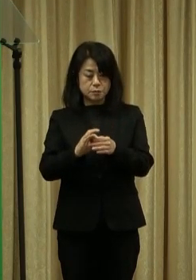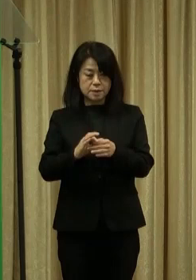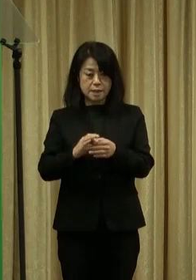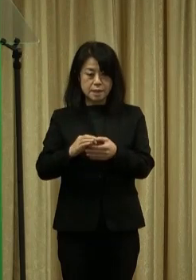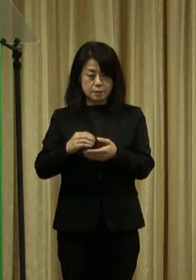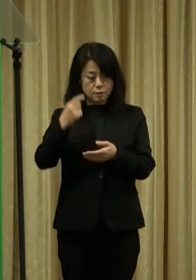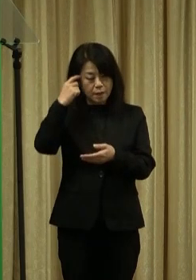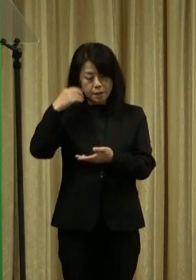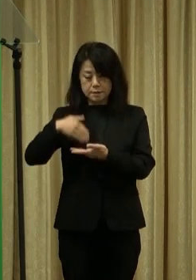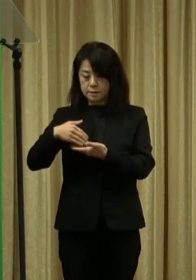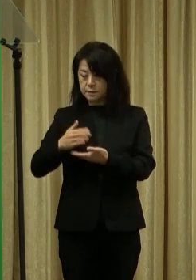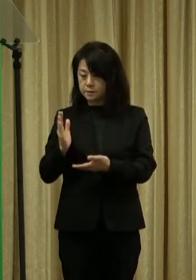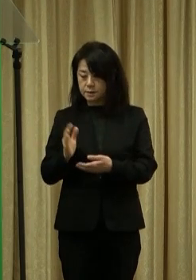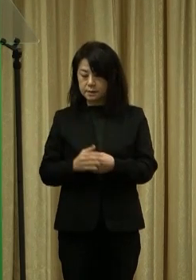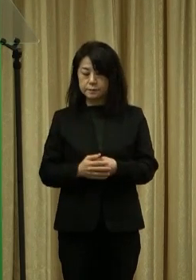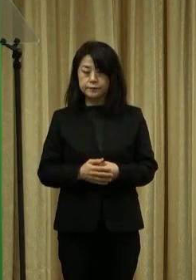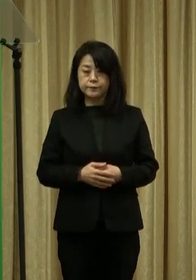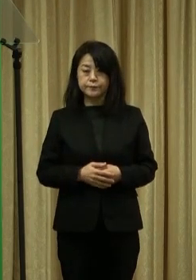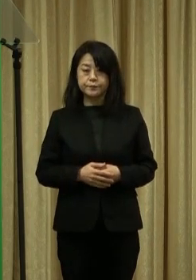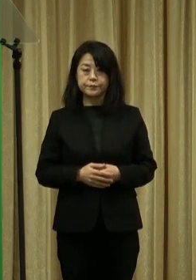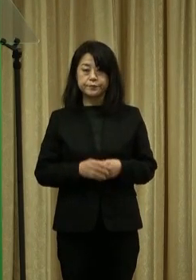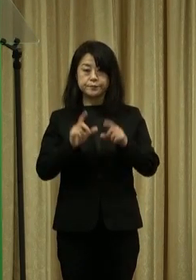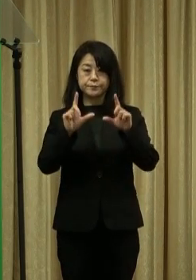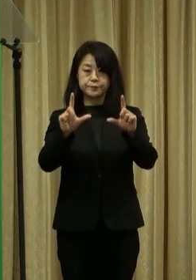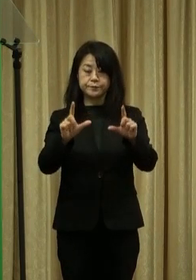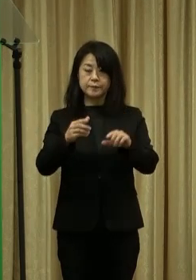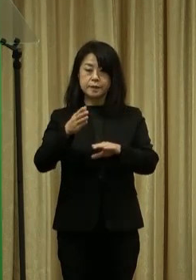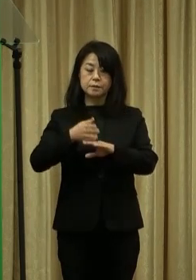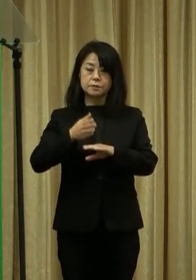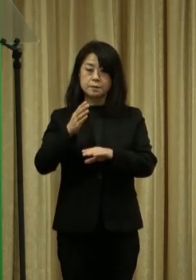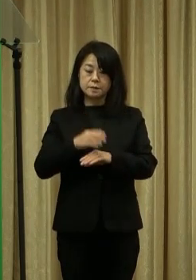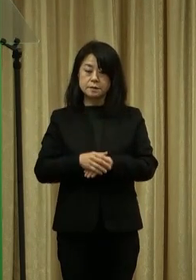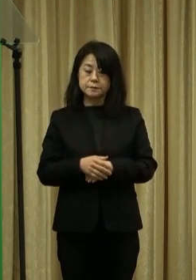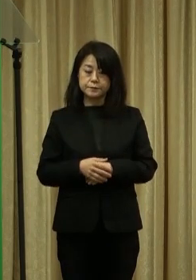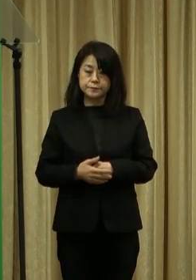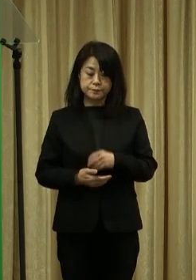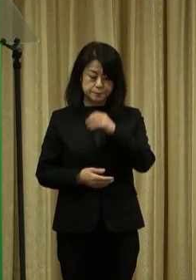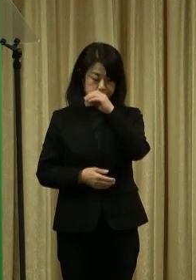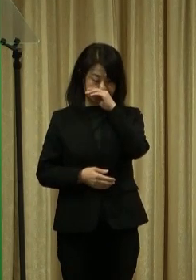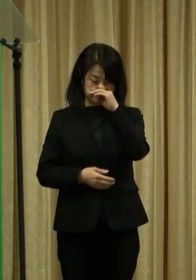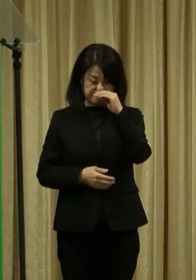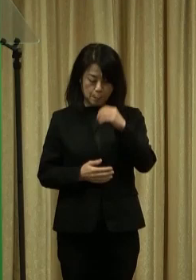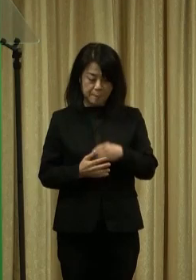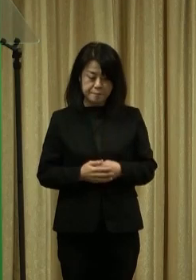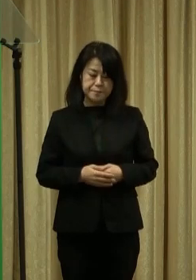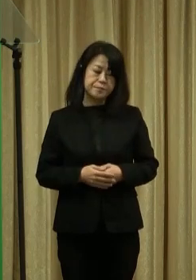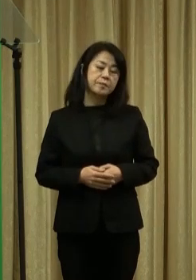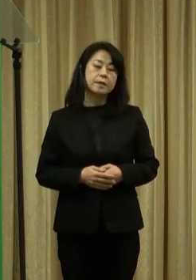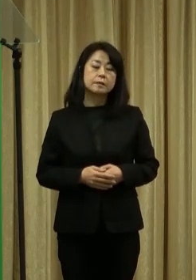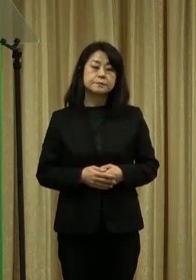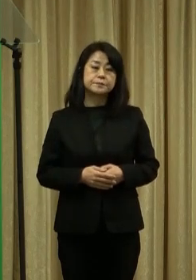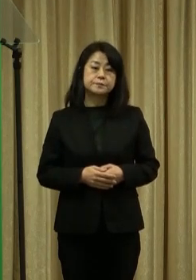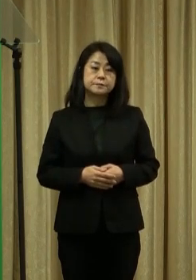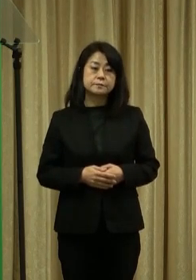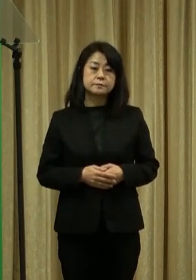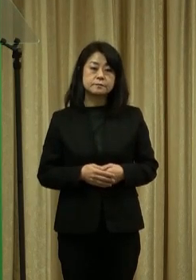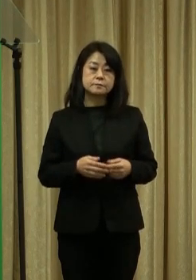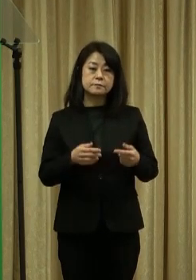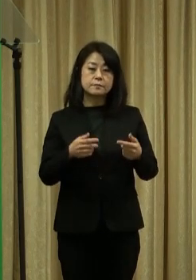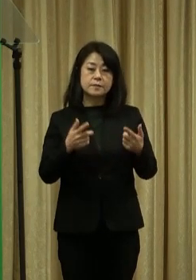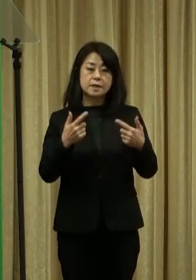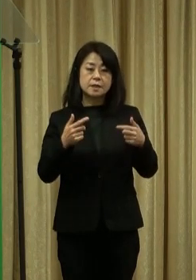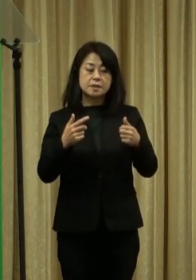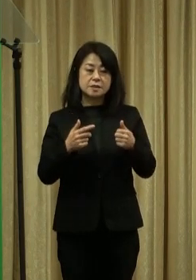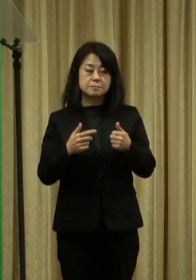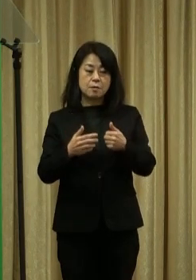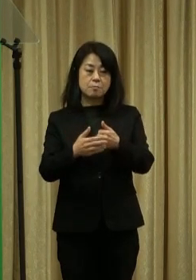かせください。 はい、ありがとうございます。まあ、本当にいつも背中を押していただい